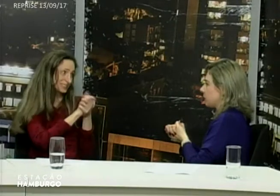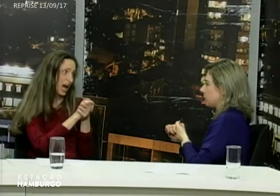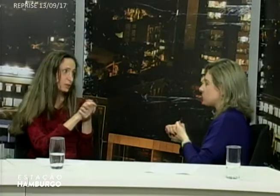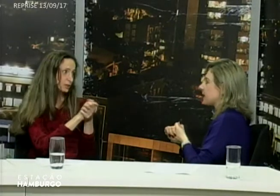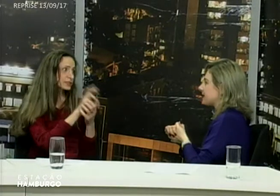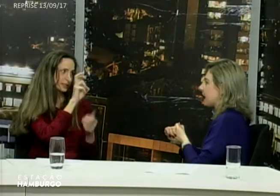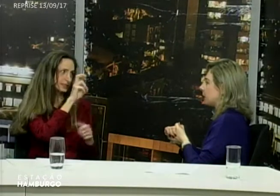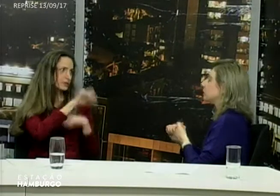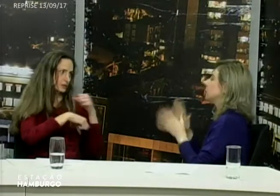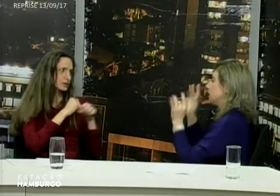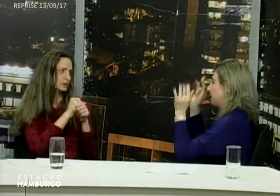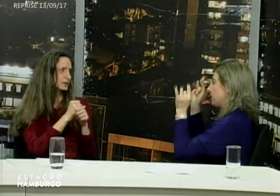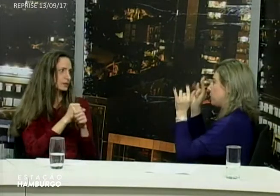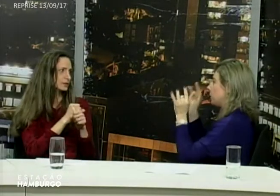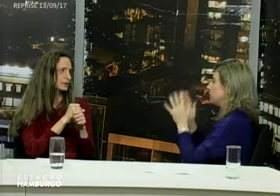5 anos de casado. E namoro?